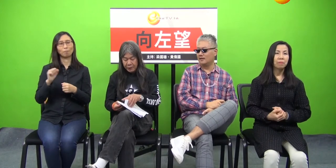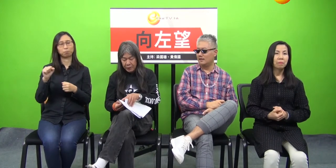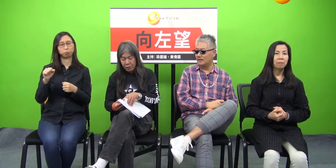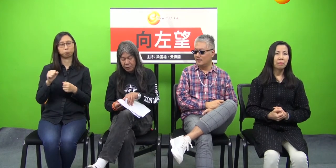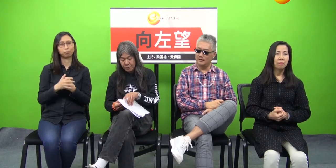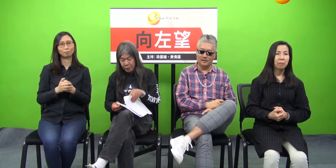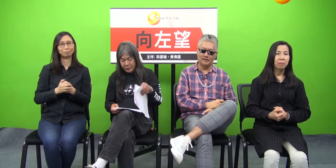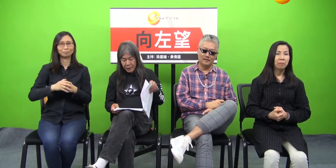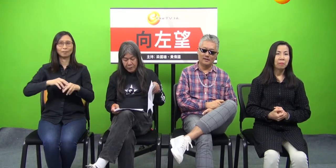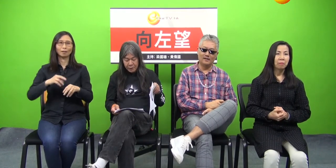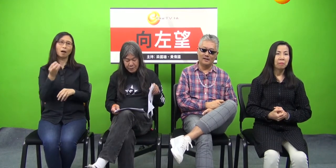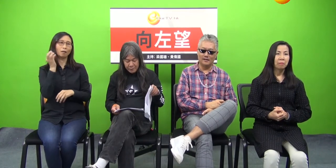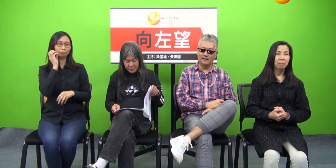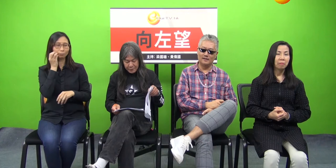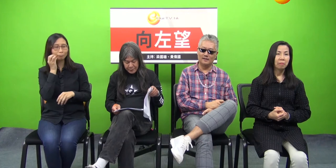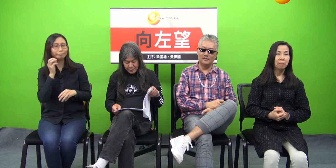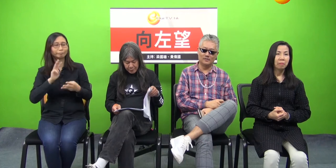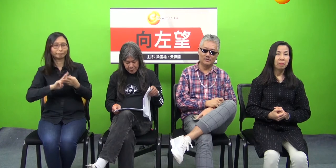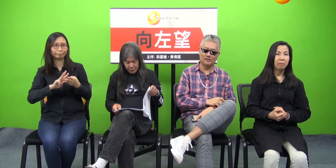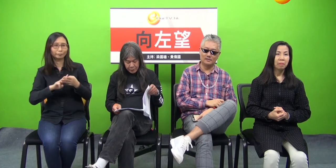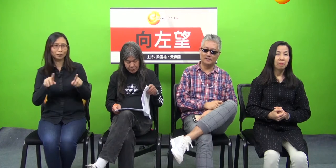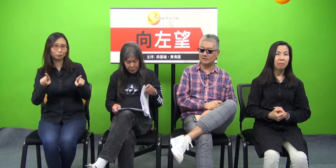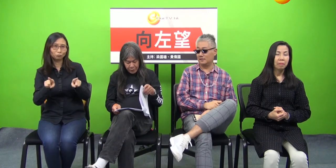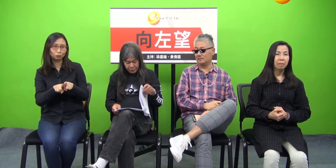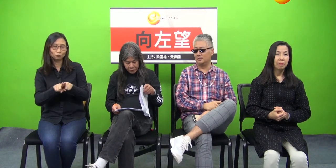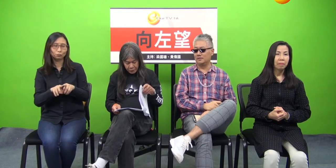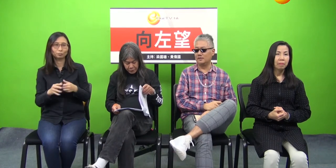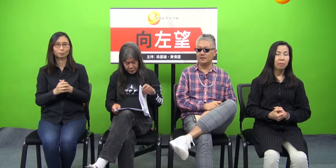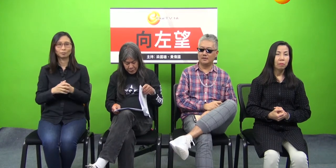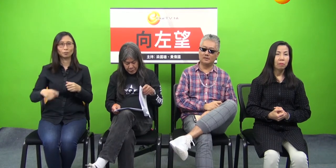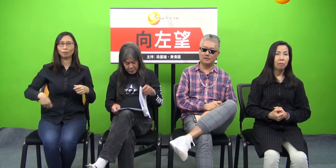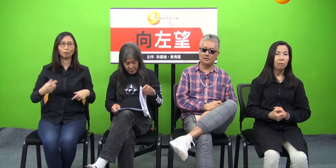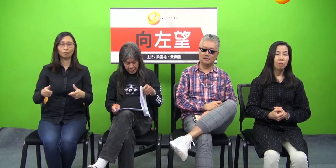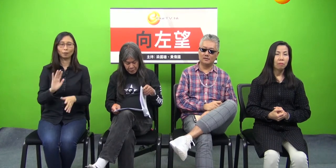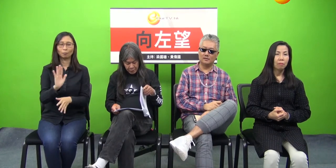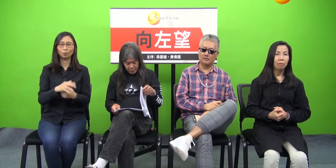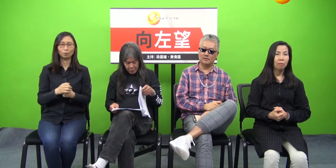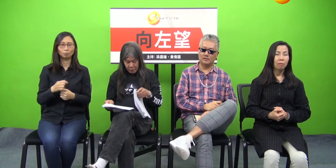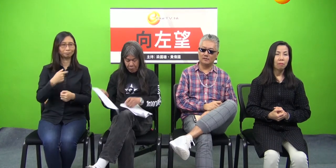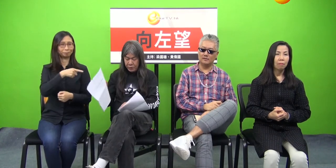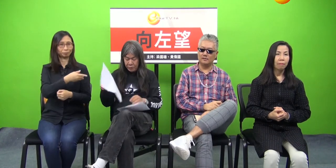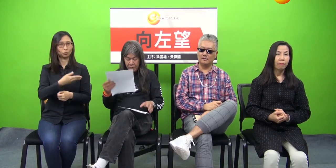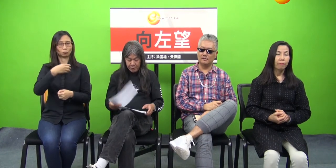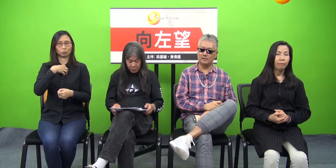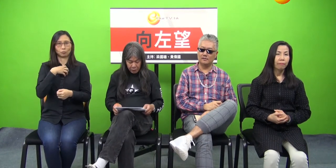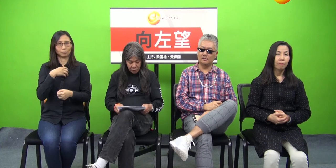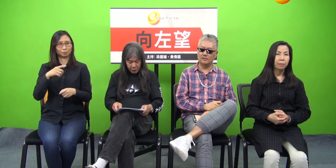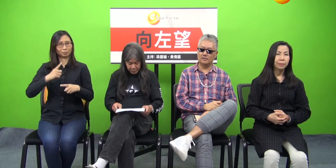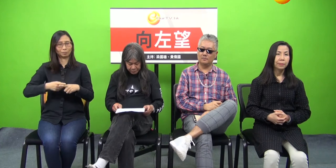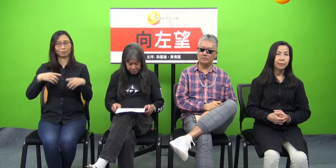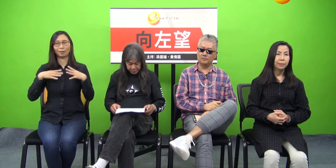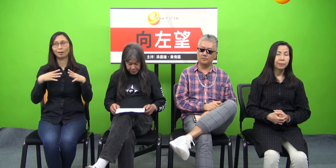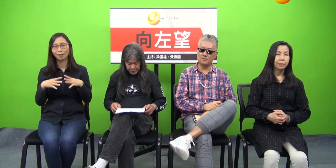米乾共無謂浪費他啊，是不是？我覺得真的非常之好笑啊，系咪？佢都有讲